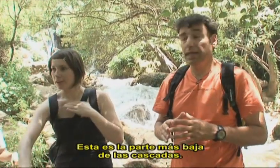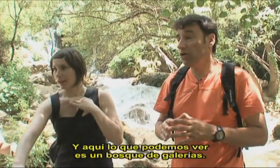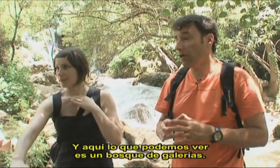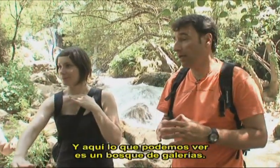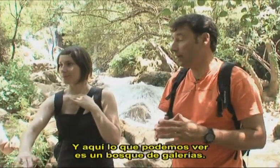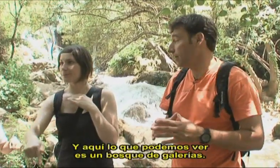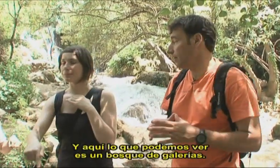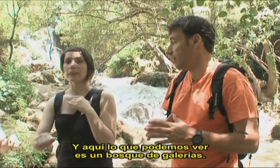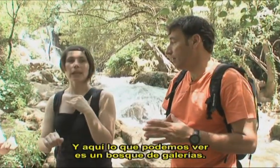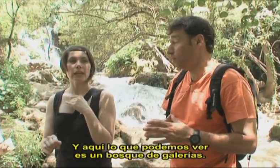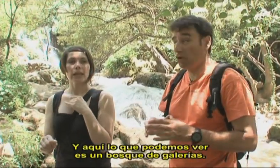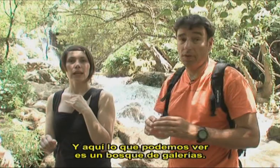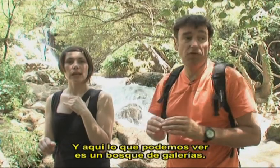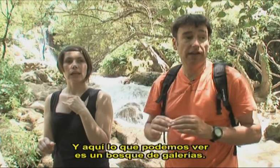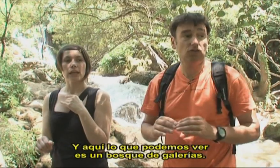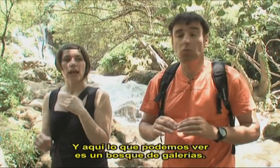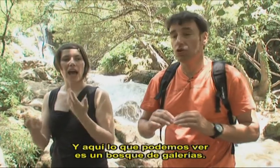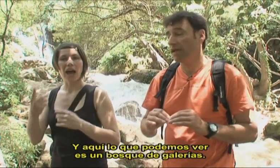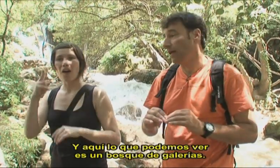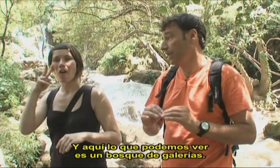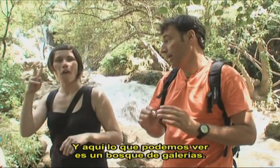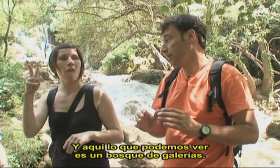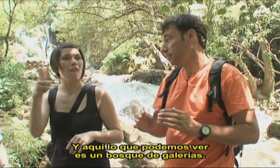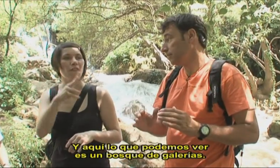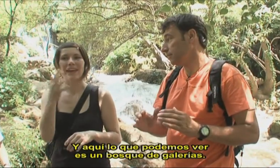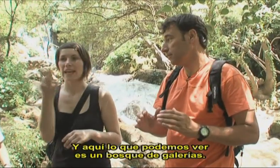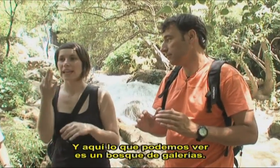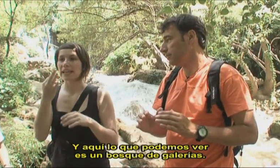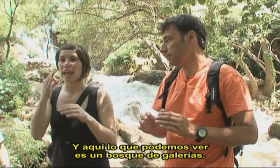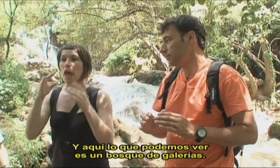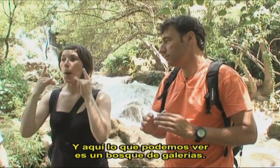y aquí lo que podemos ver es un bosque de galería.